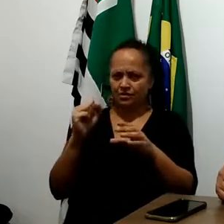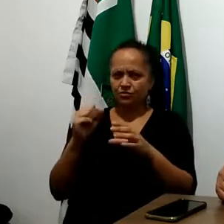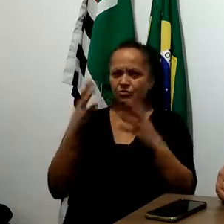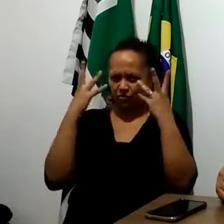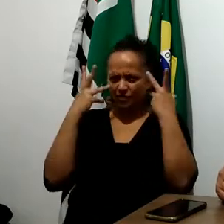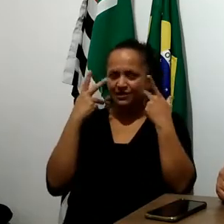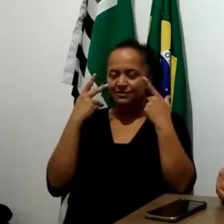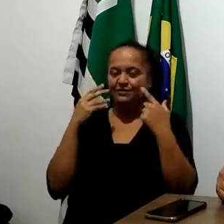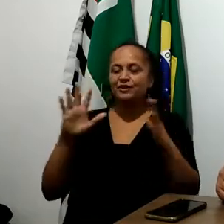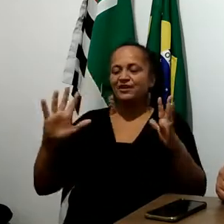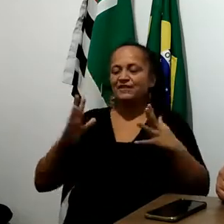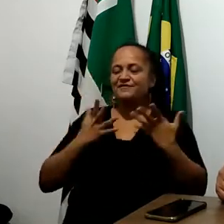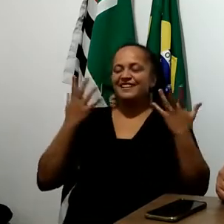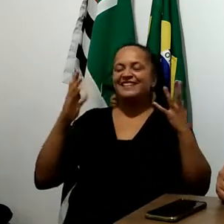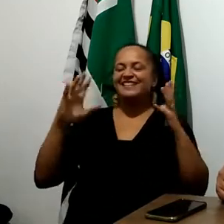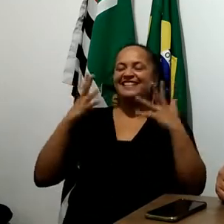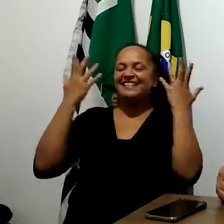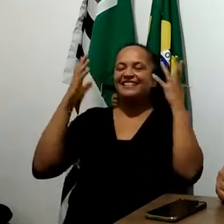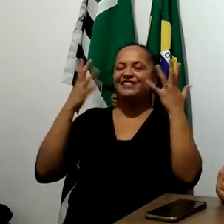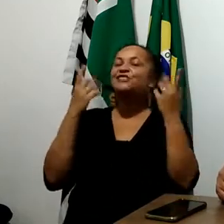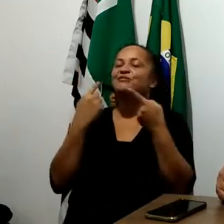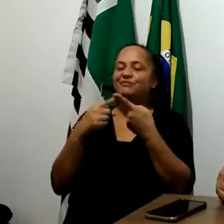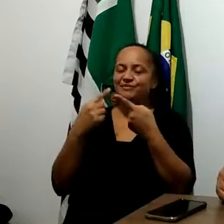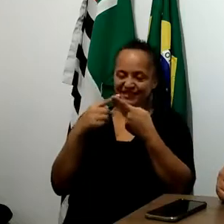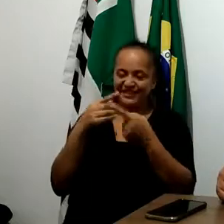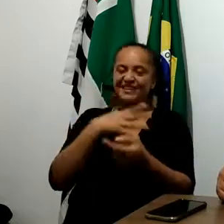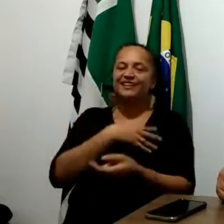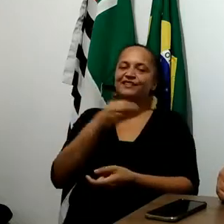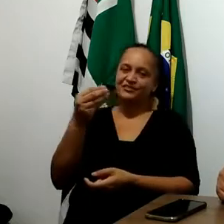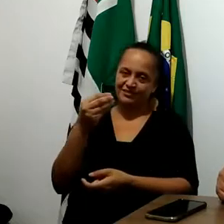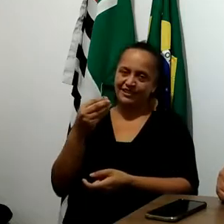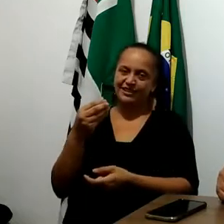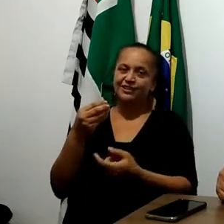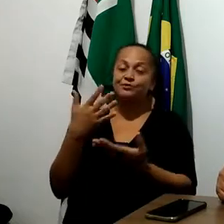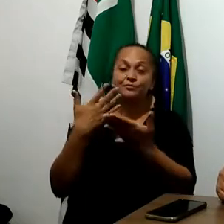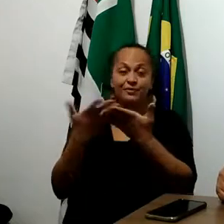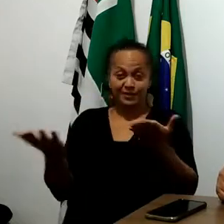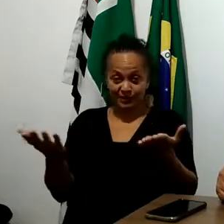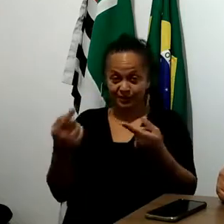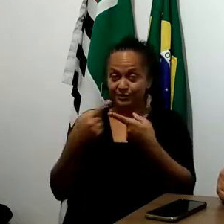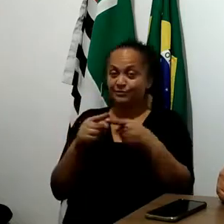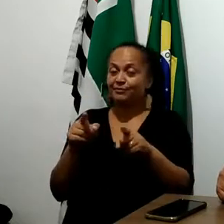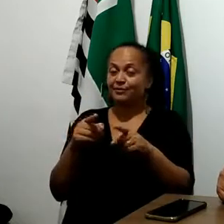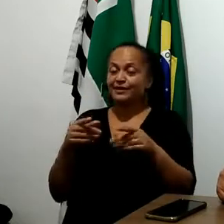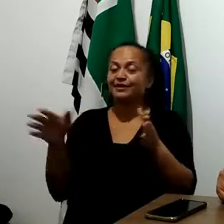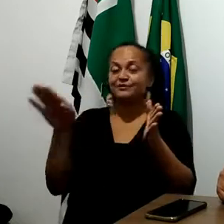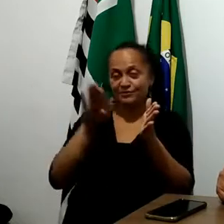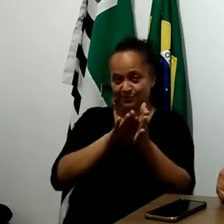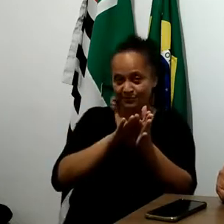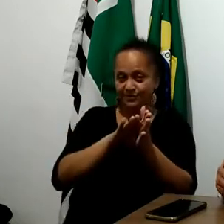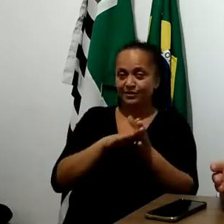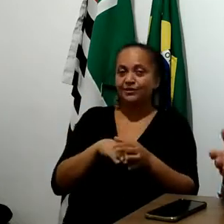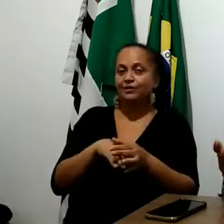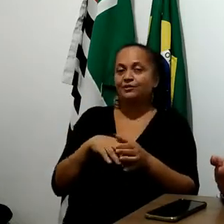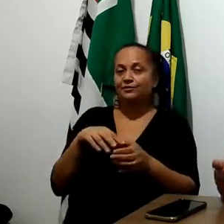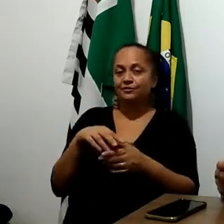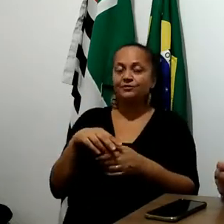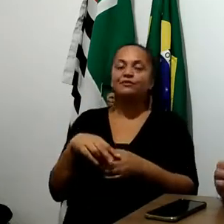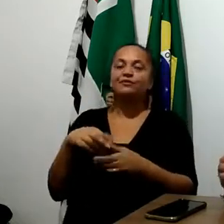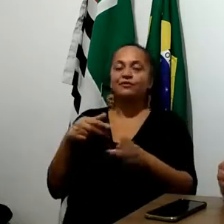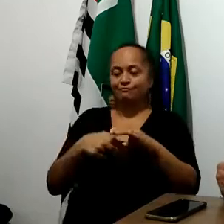grande festa, porque aquele filho dele estava perdido e foi achado. Estava morto e